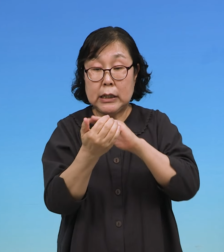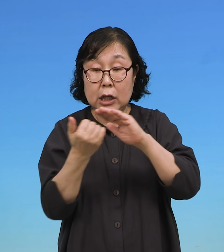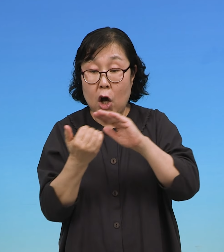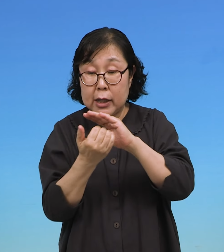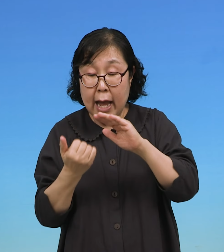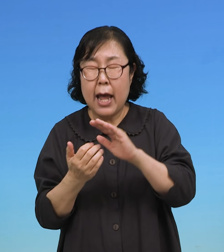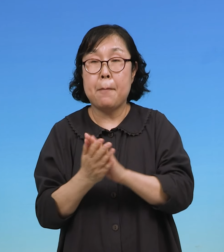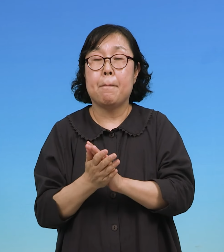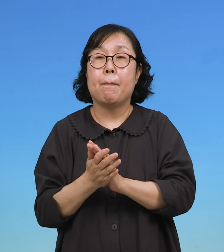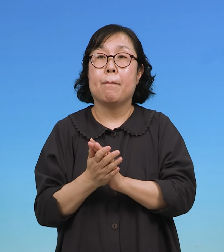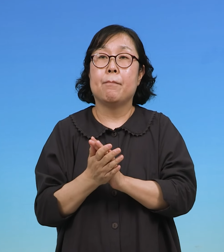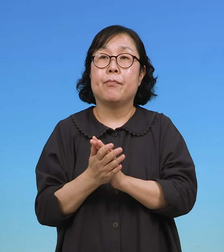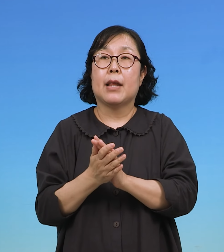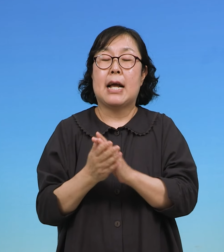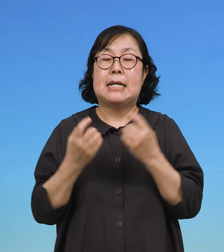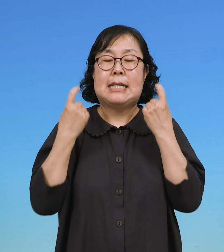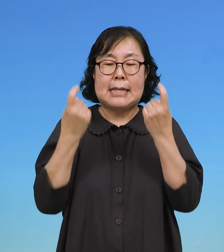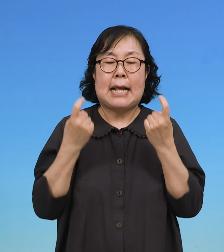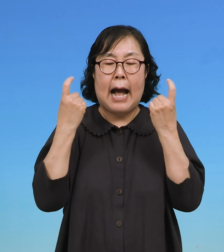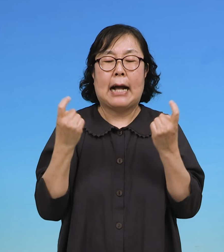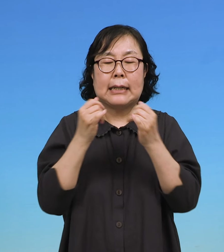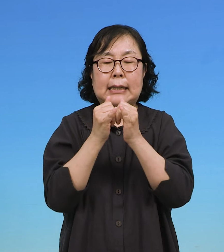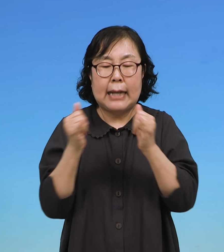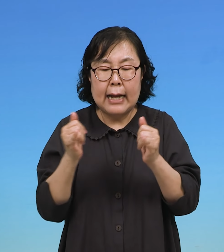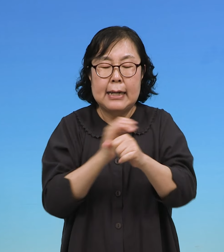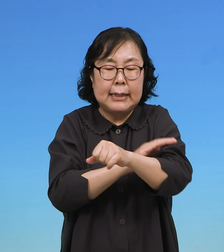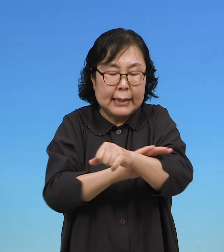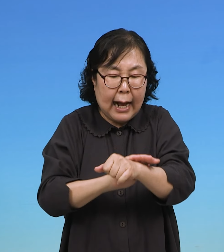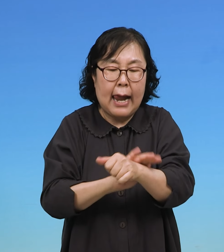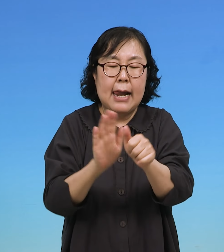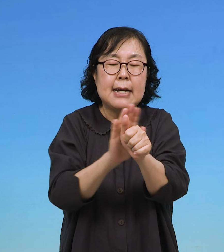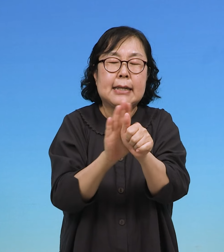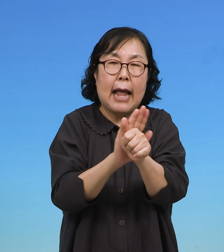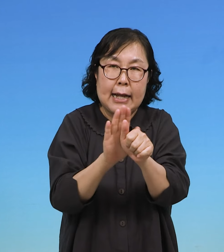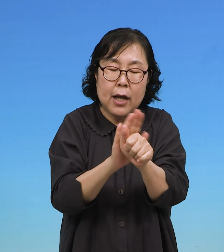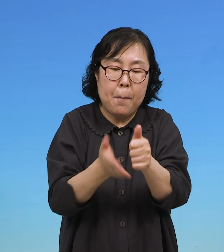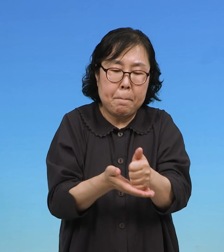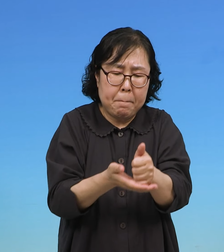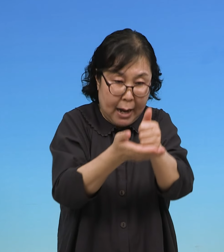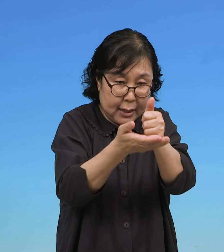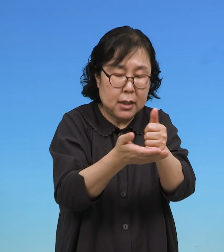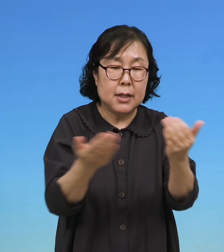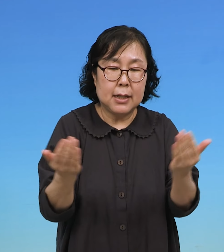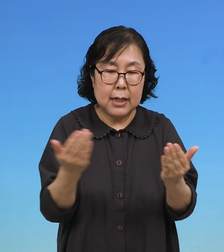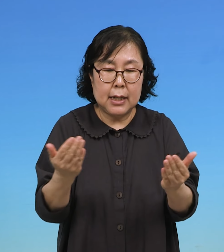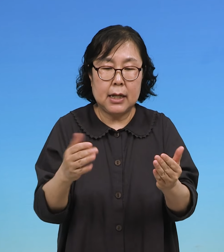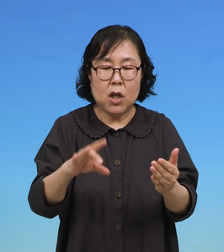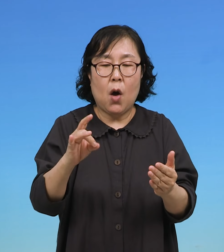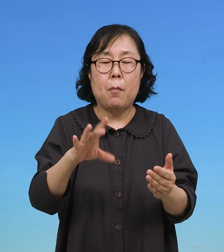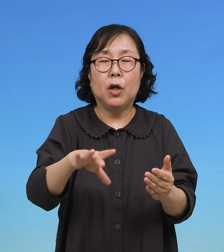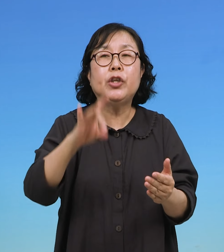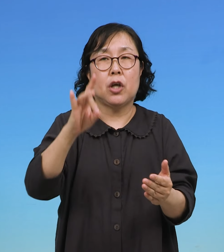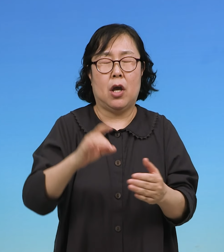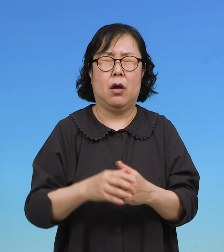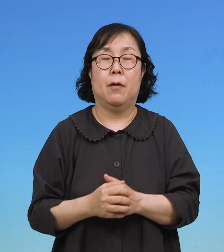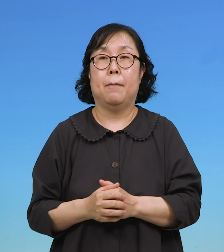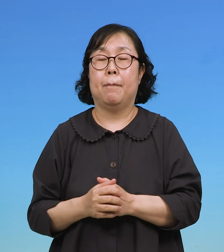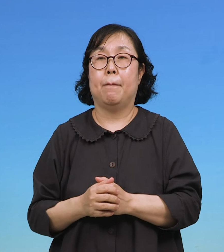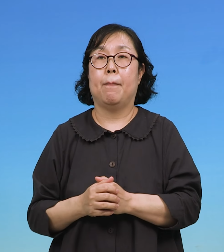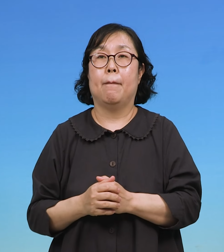그 앞에 나그네를 잘 대접하는, 이게 가르치기를 잘하는 것보다 우선순위에서 앞선다는